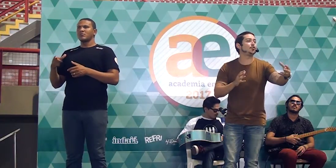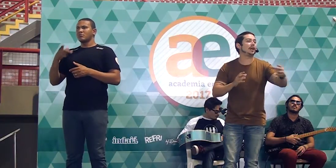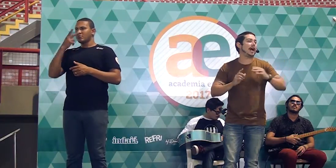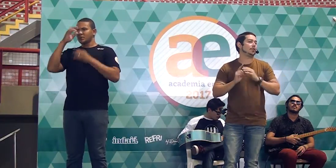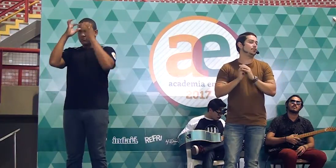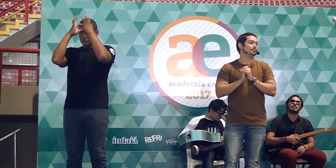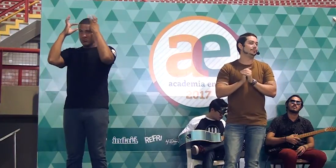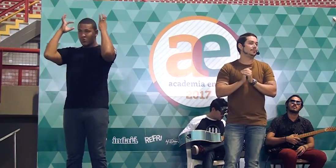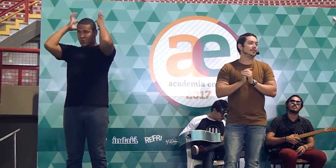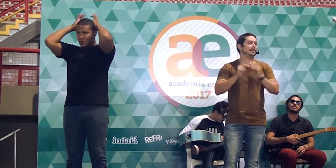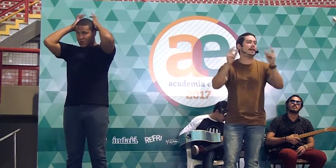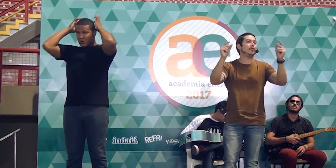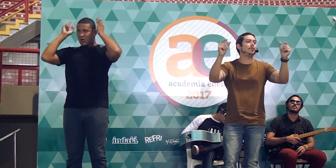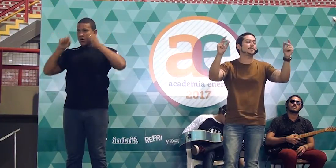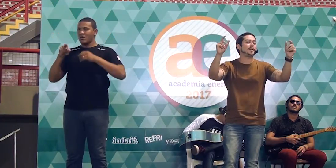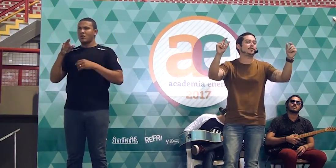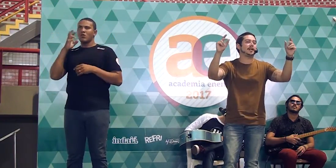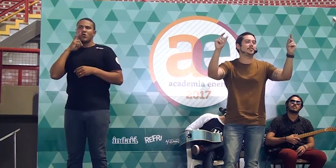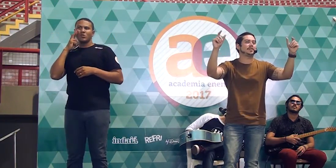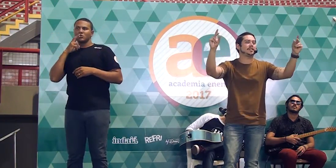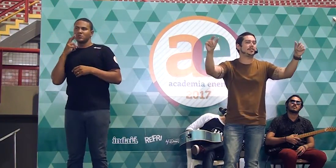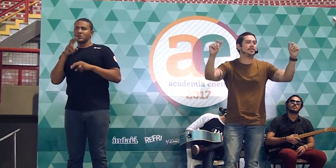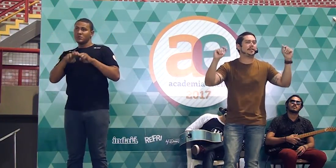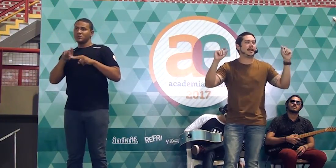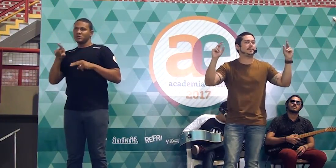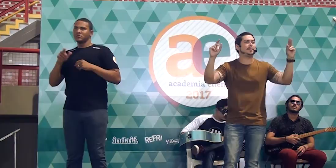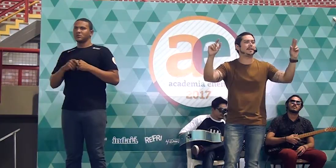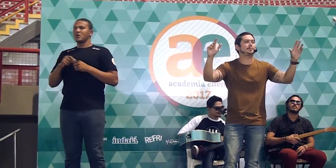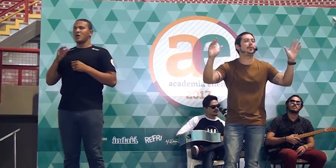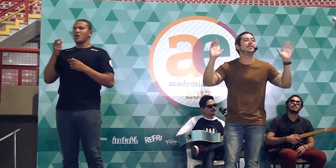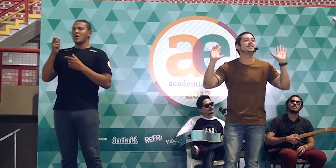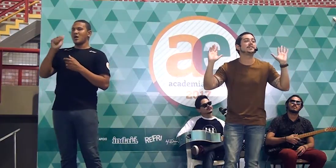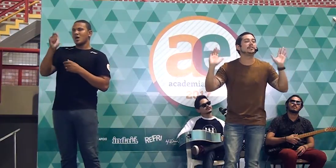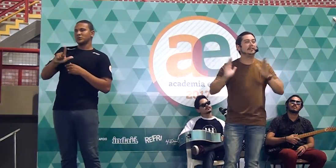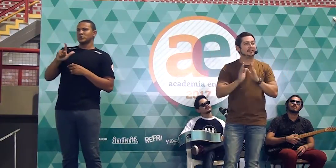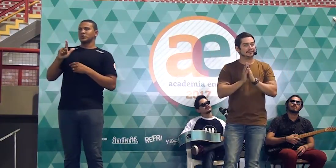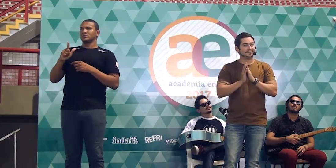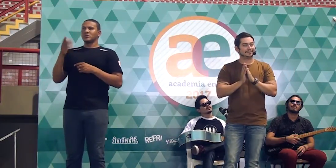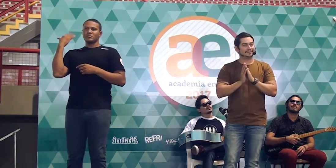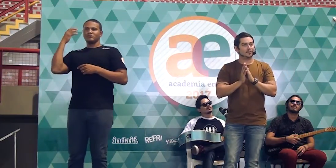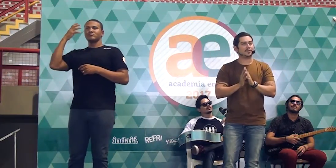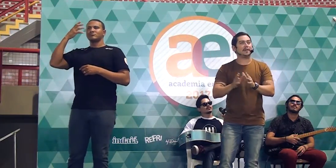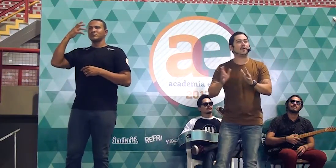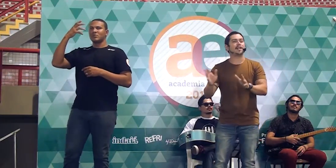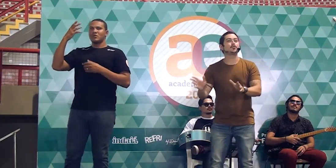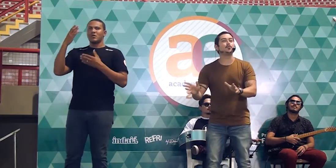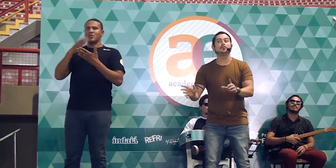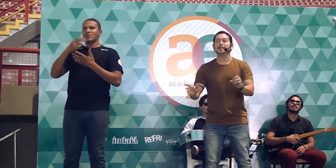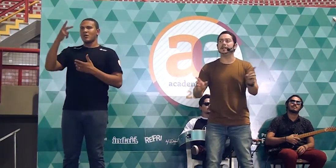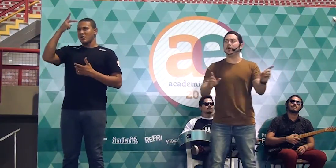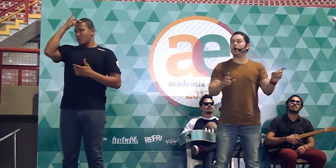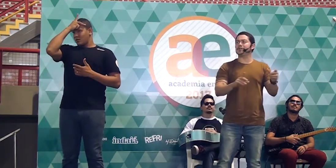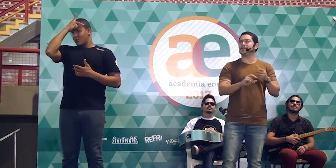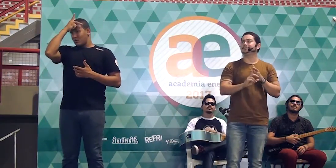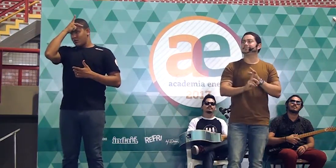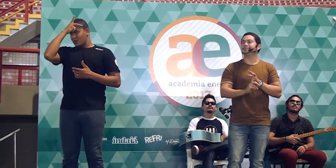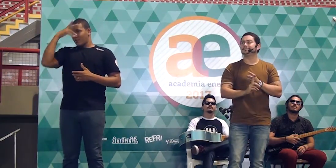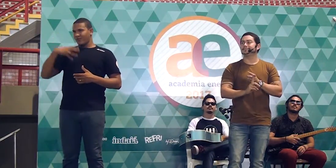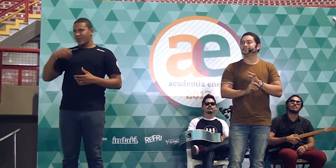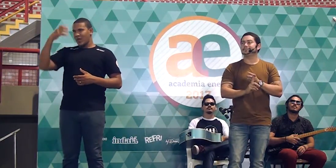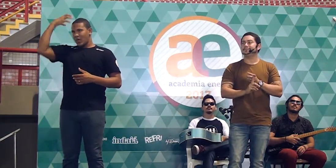era azul claro, tanto que algumas personagens da Disney, as primeiras princesas, usavam azul e não